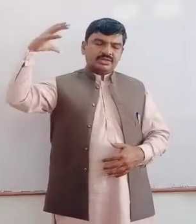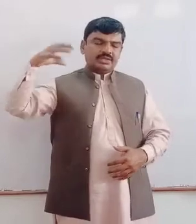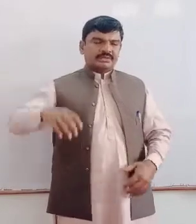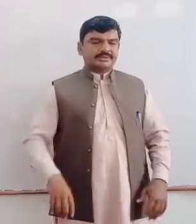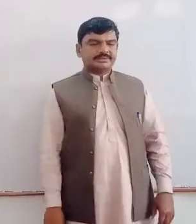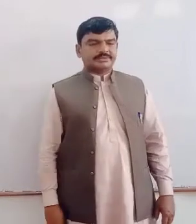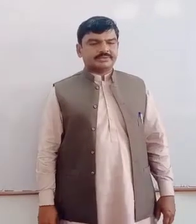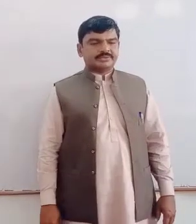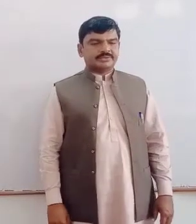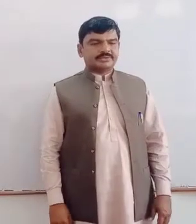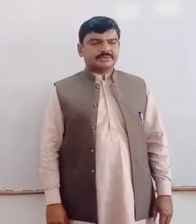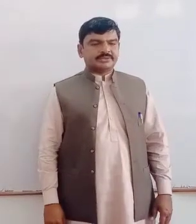ज़ोहर ताकीद